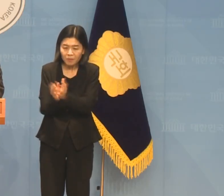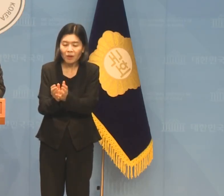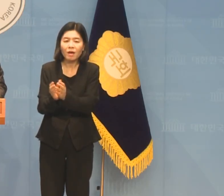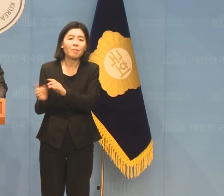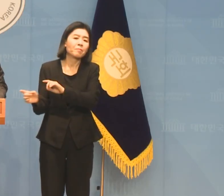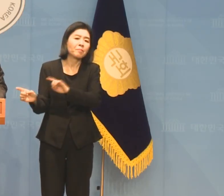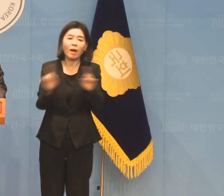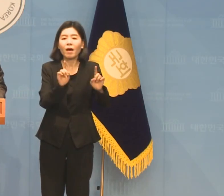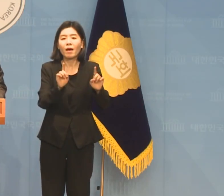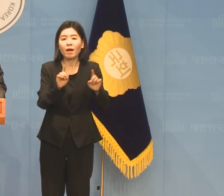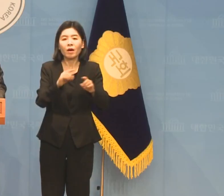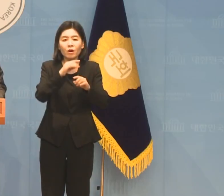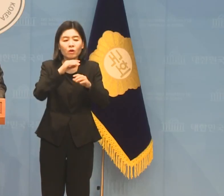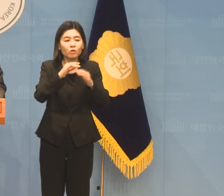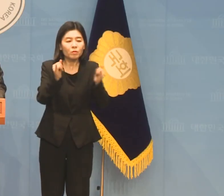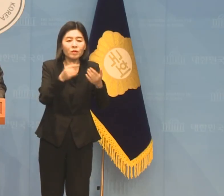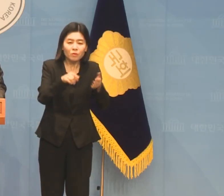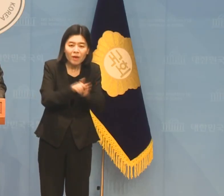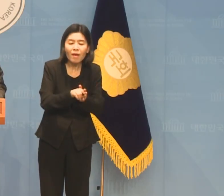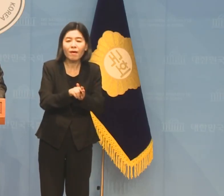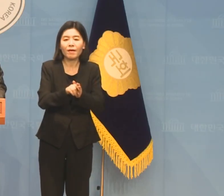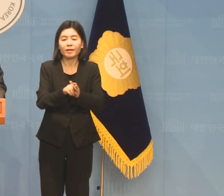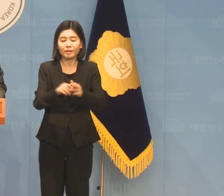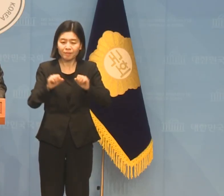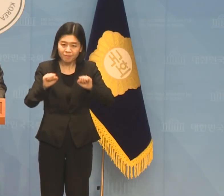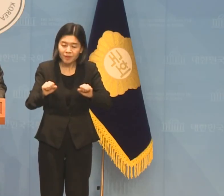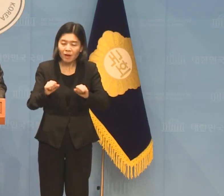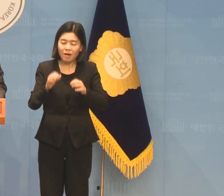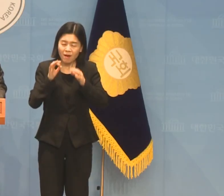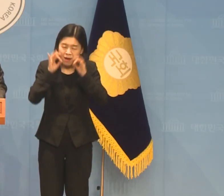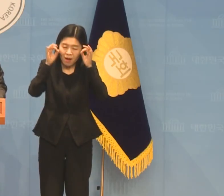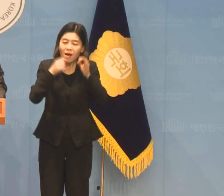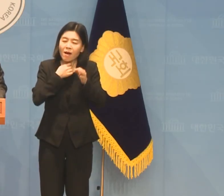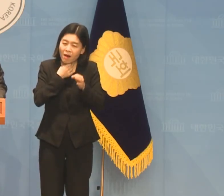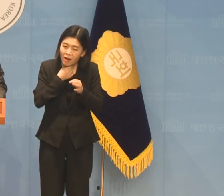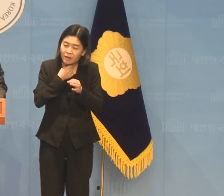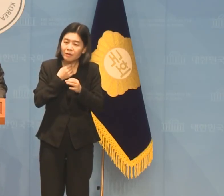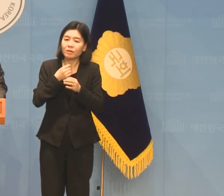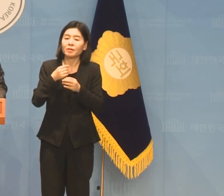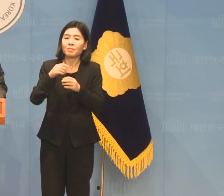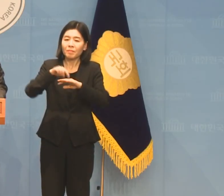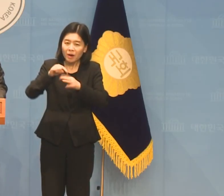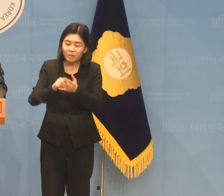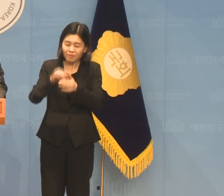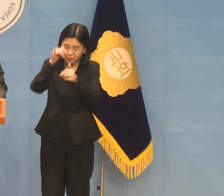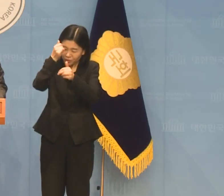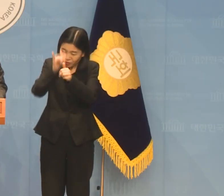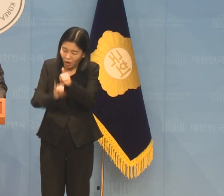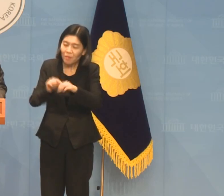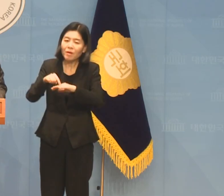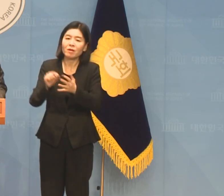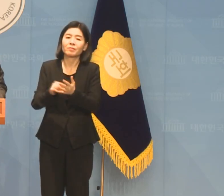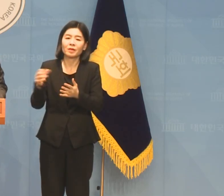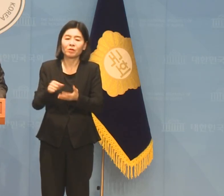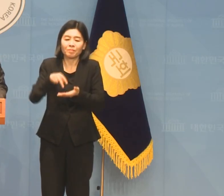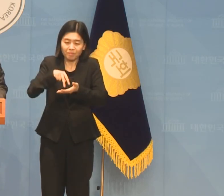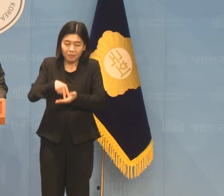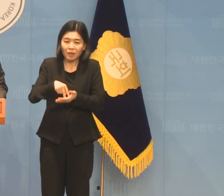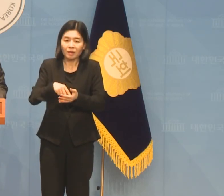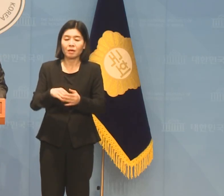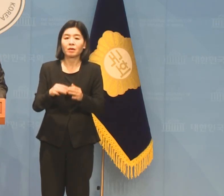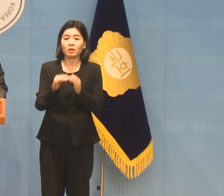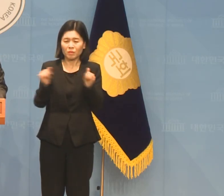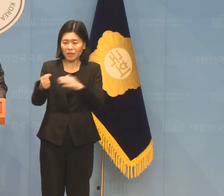사랑을 받는 정당으로 거듭나기를 간절히 바라고 희망하는 그런 충정으로 이 자리에 섰습니다. 국민의힘이